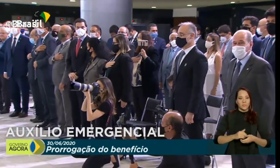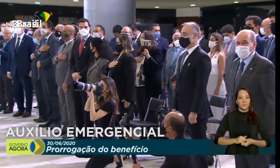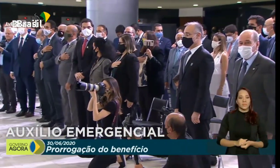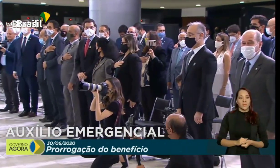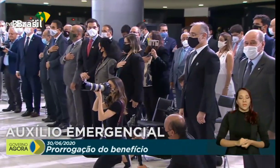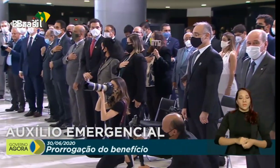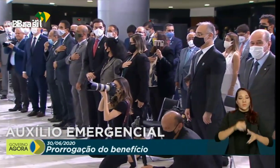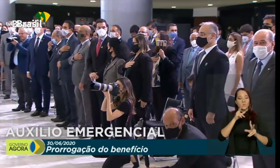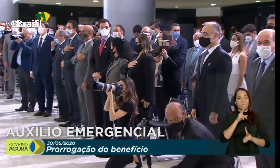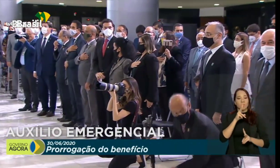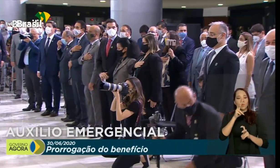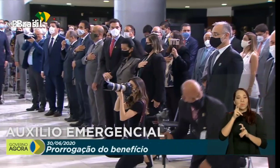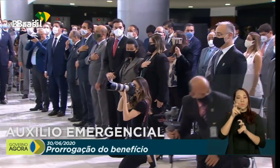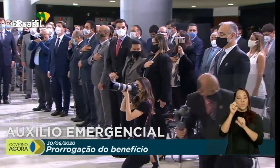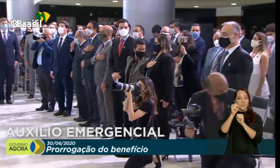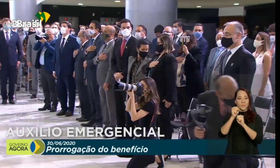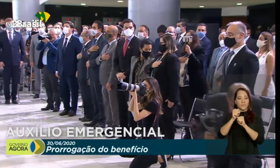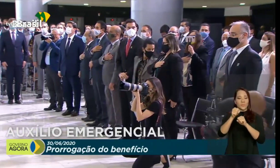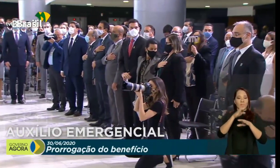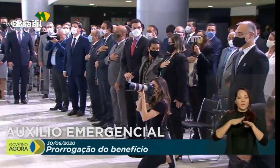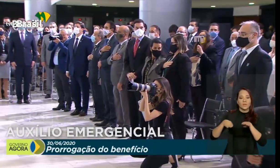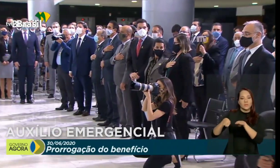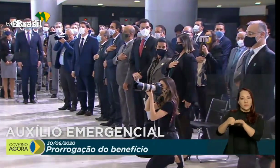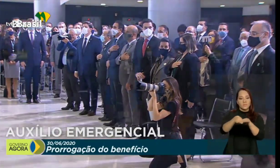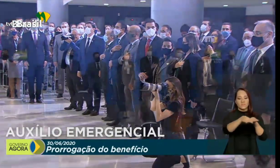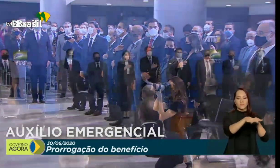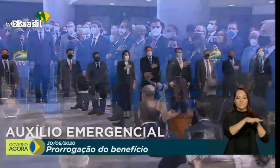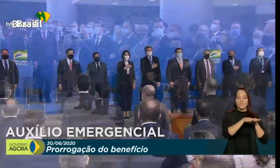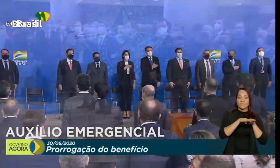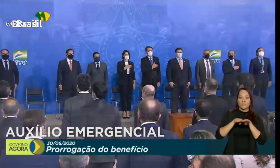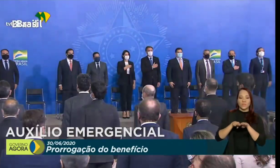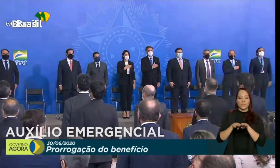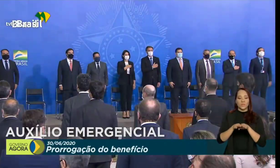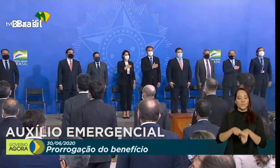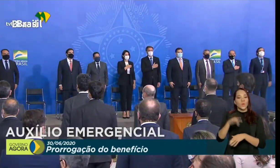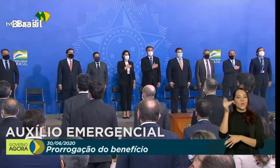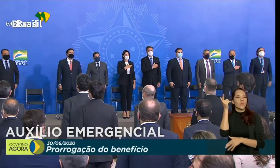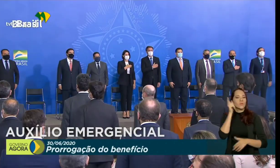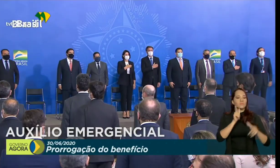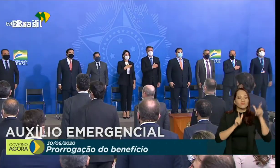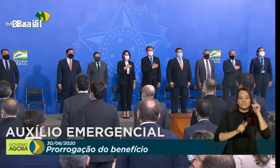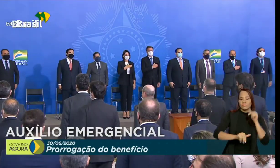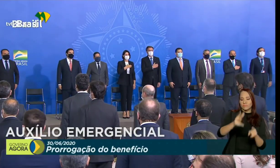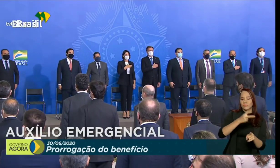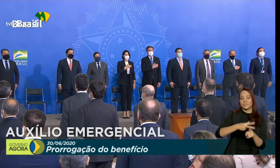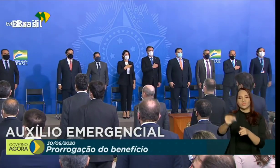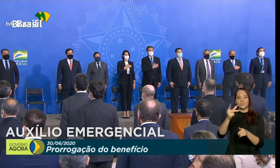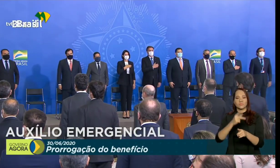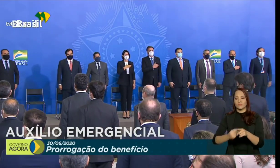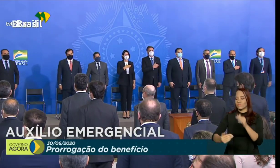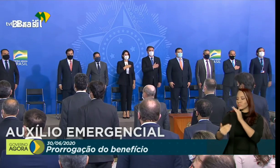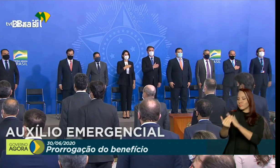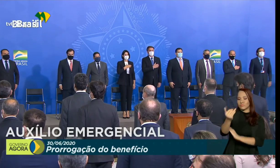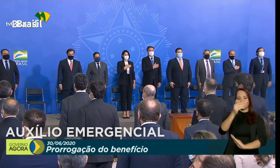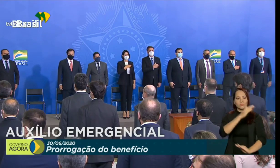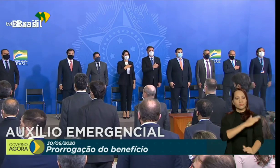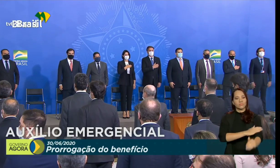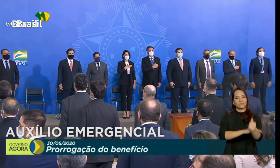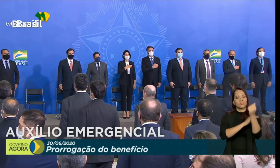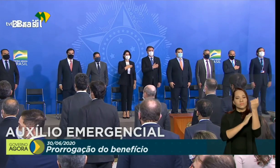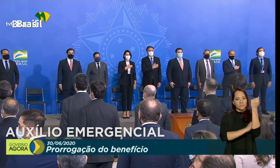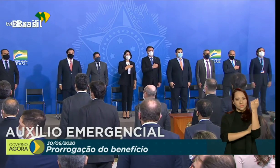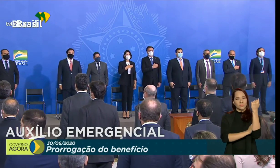instante. Se empenhou nessa igualdade, conseguimos conquistar com